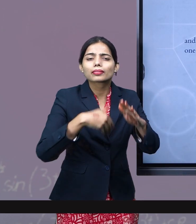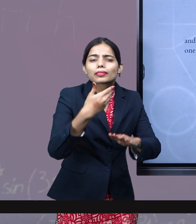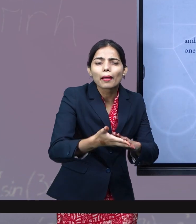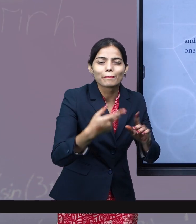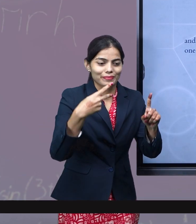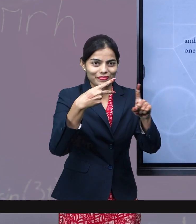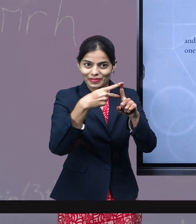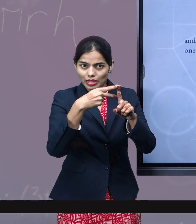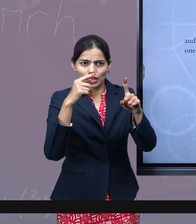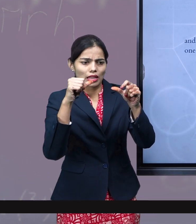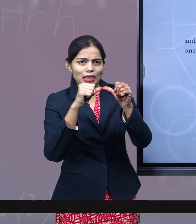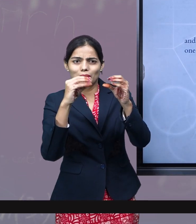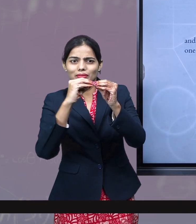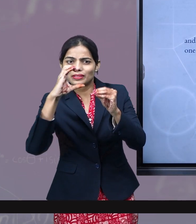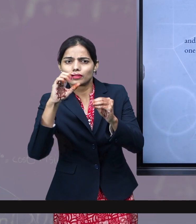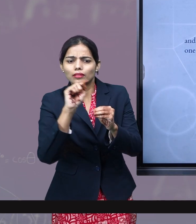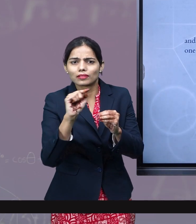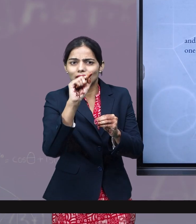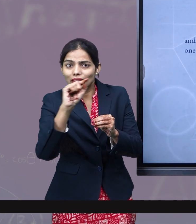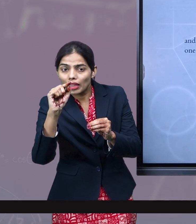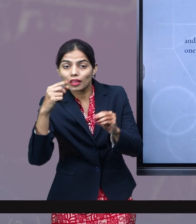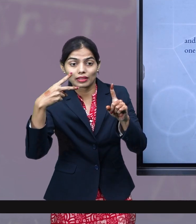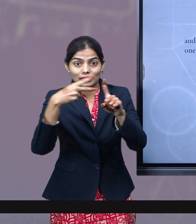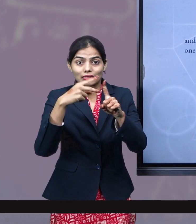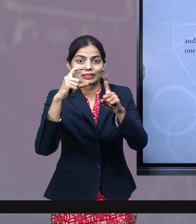मग ट्रायंगल ABC इज इक्वल टू ट्रायंगल DEF.